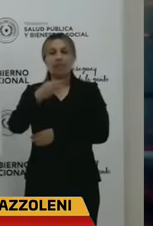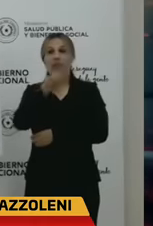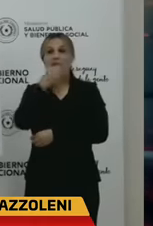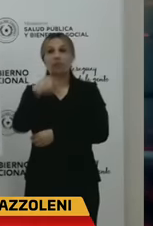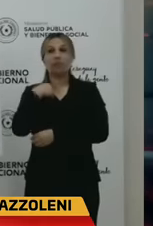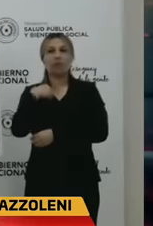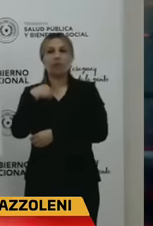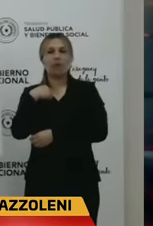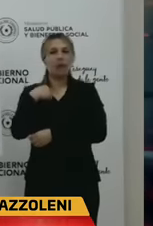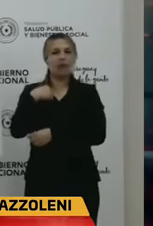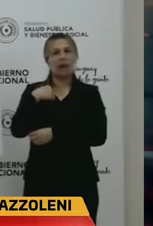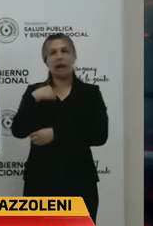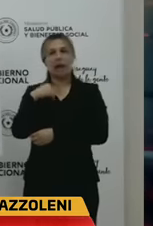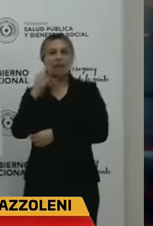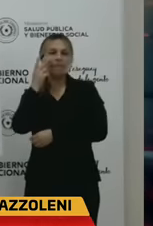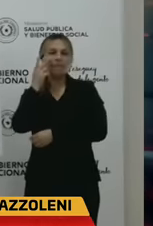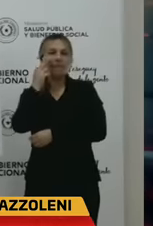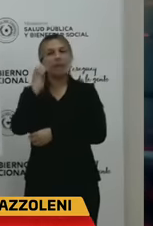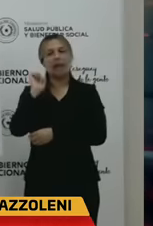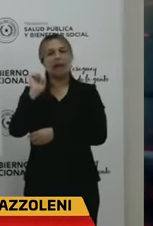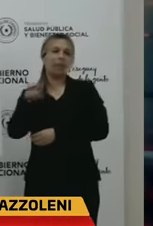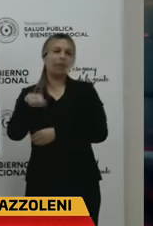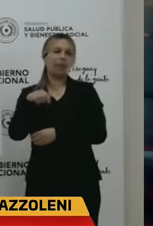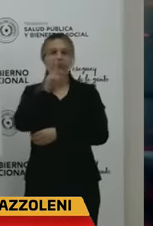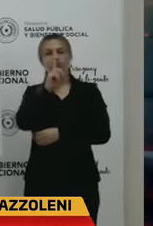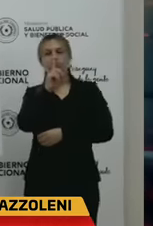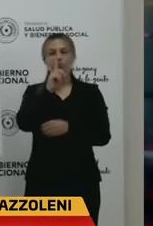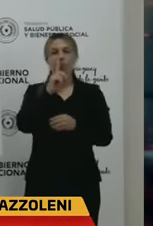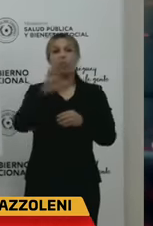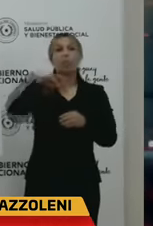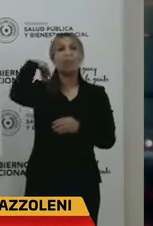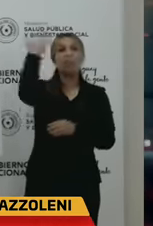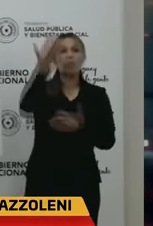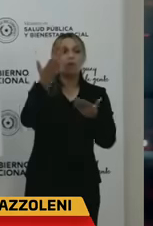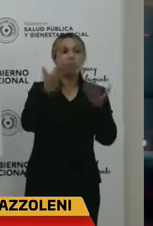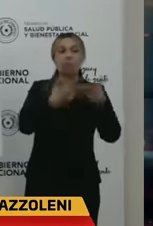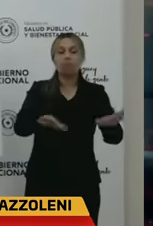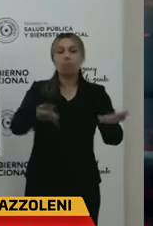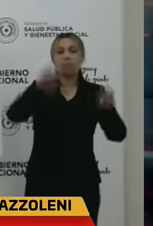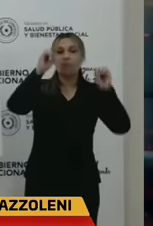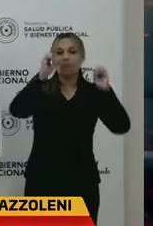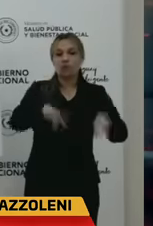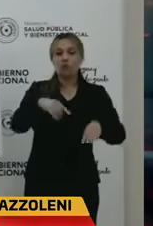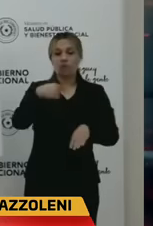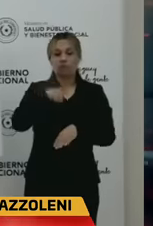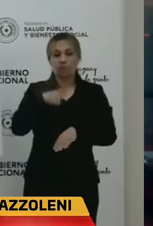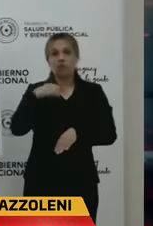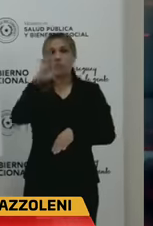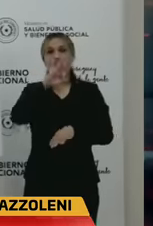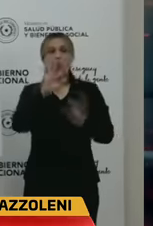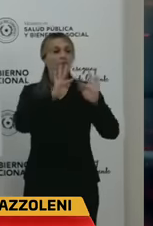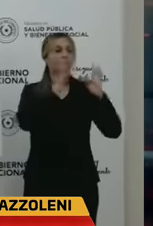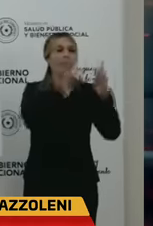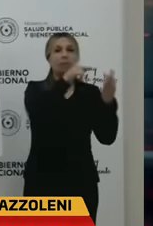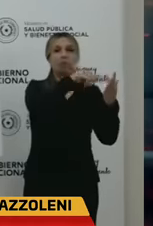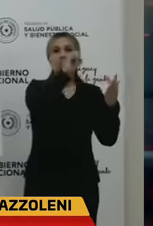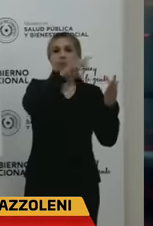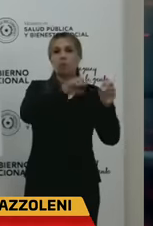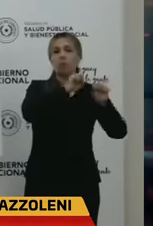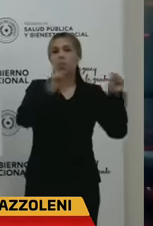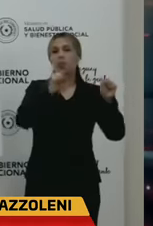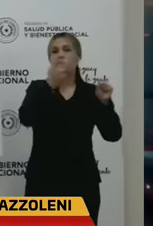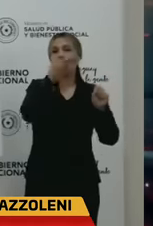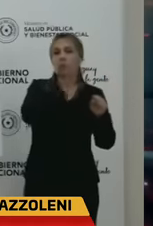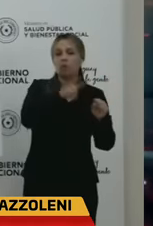vivo y transgrede estas medidas va a terminar pagando el precio, ya sea él mismo o algún familiar que va a estar afectado y que